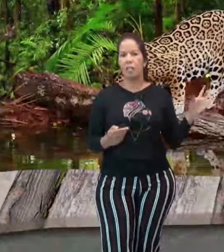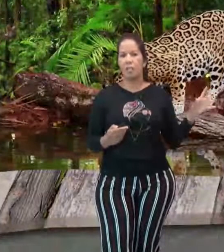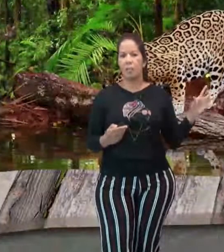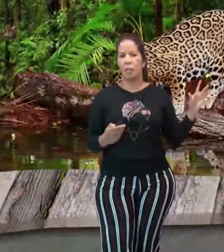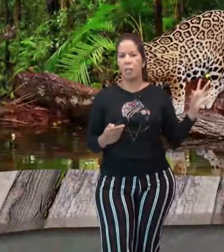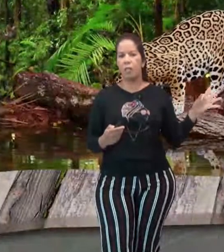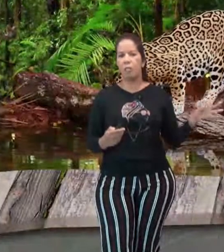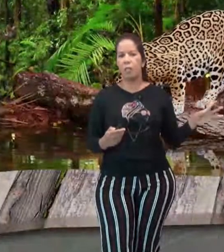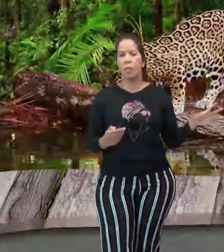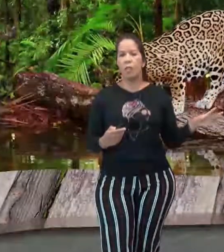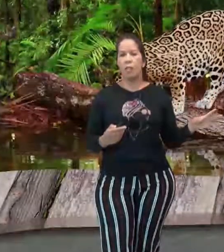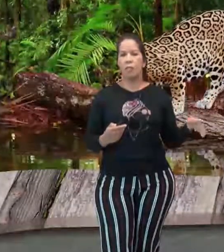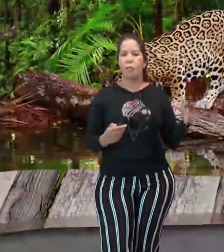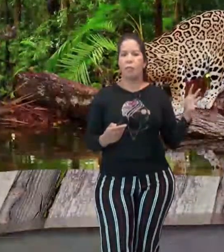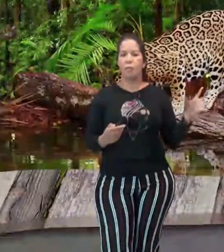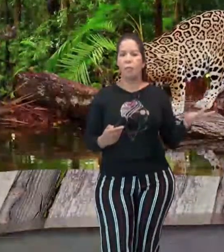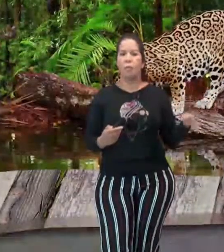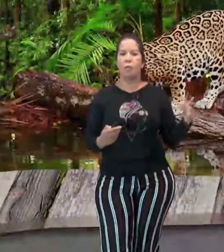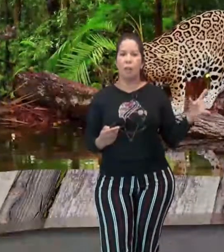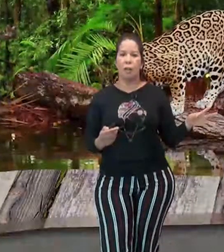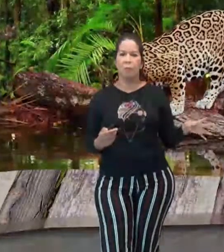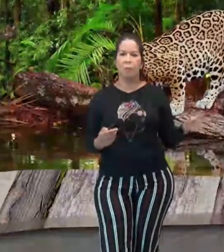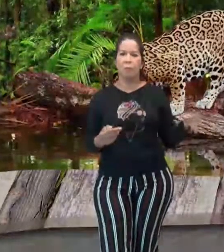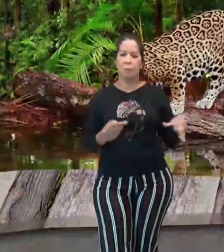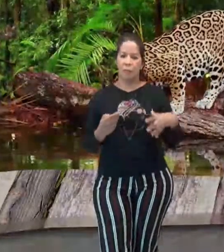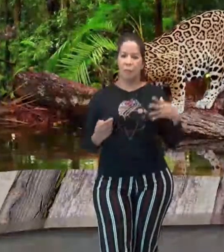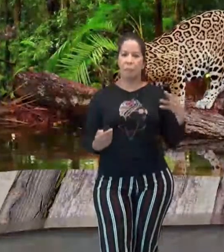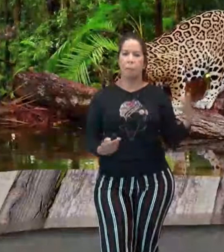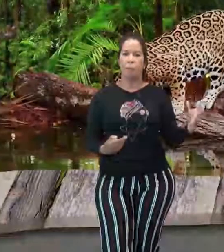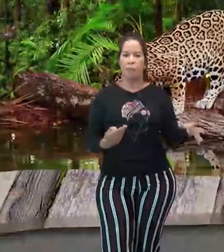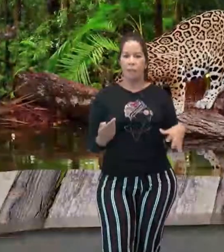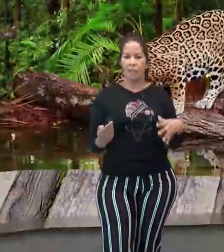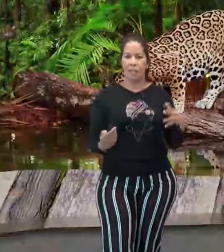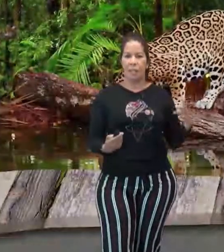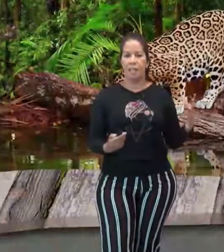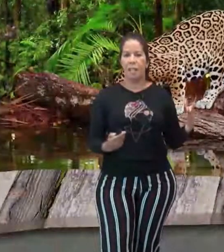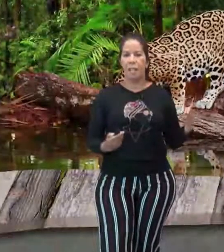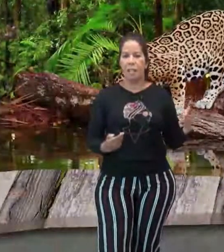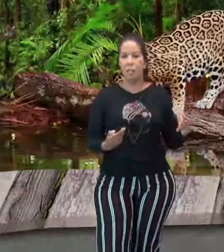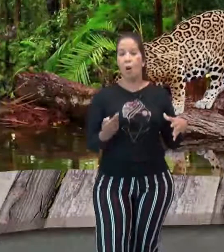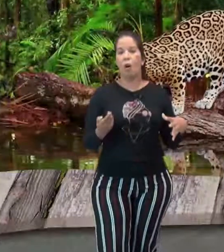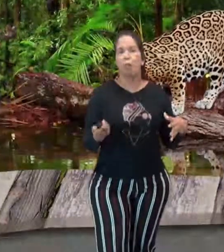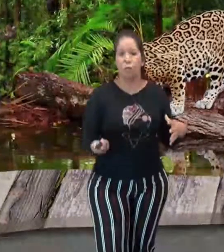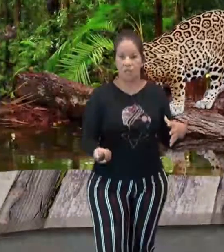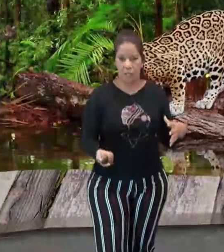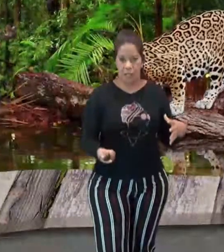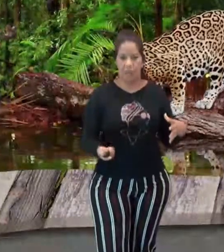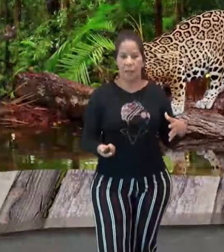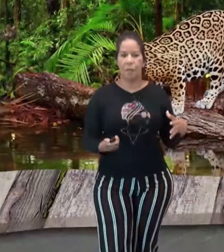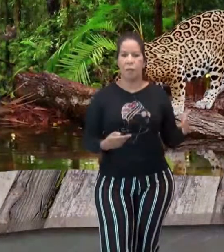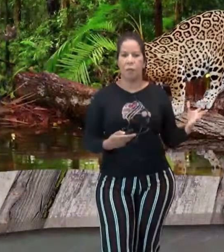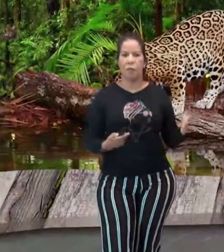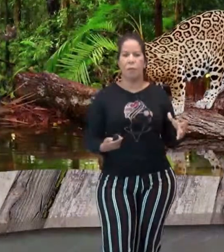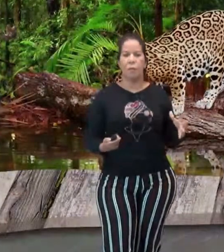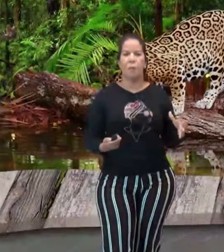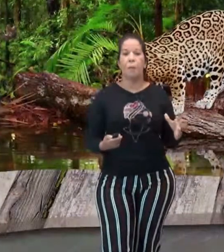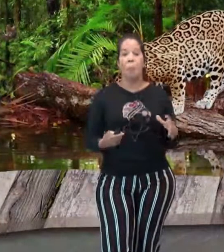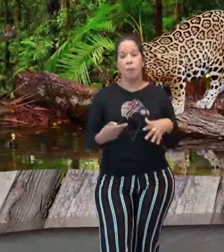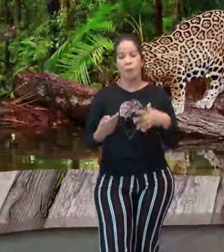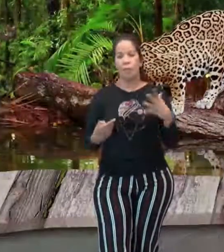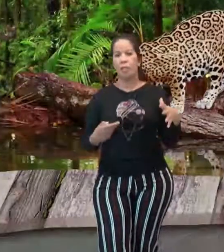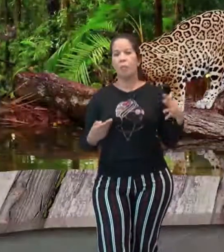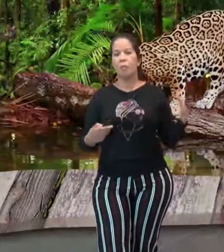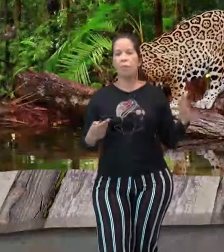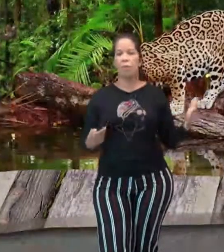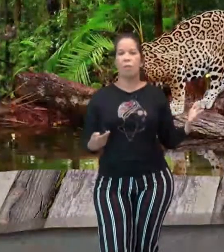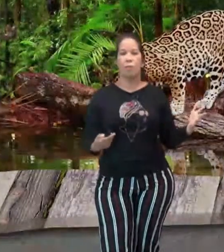ali no início, né? Desenvolvimento embrionário mesmo, para poder manifestar esses órgãos genitais, né? Masculino e feminino. Então,